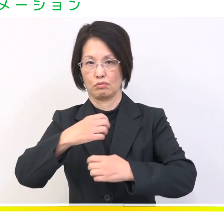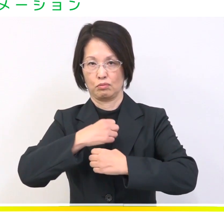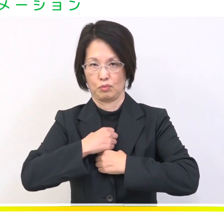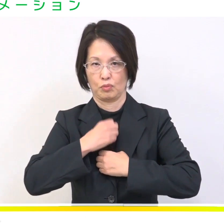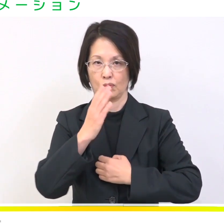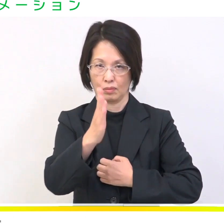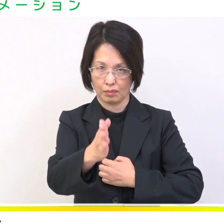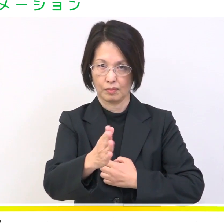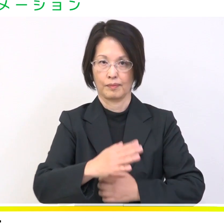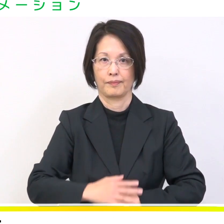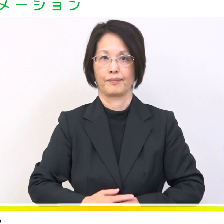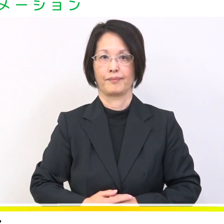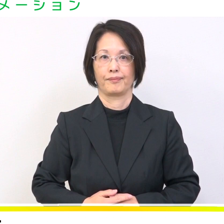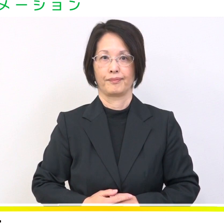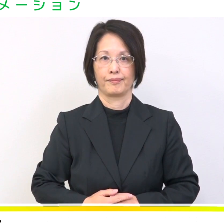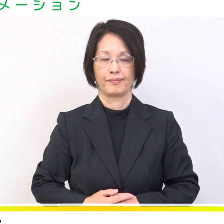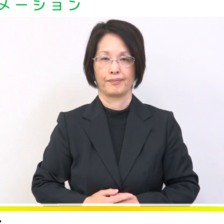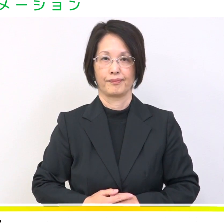ください